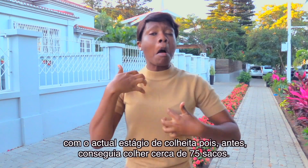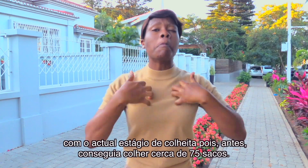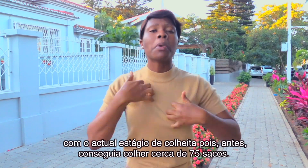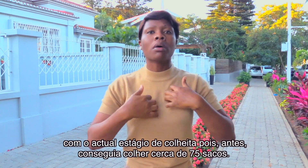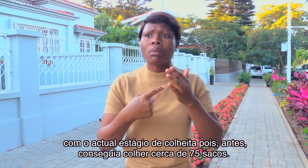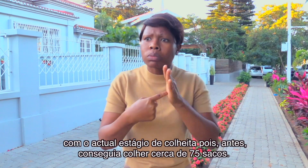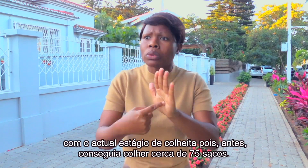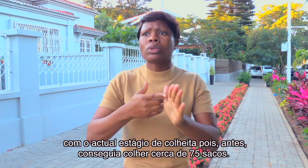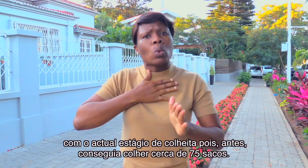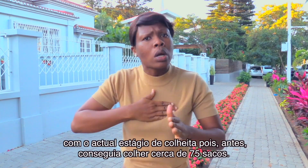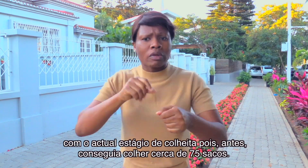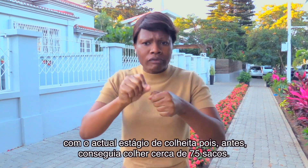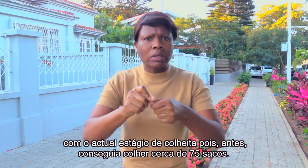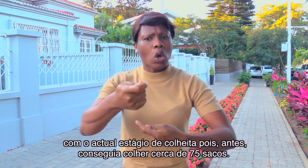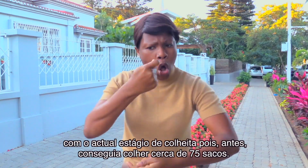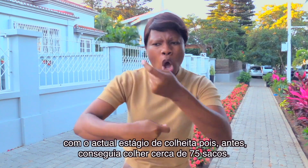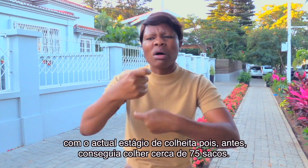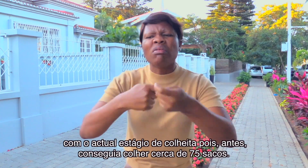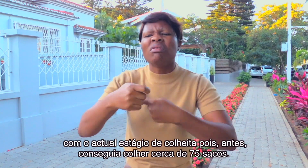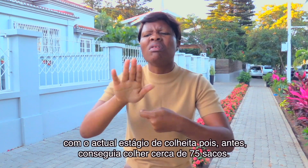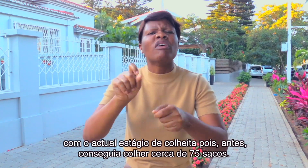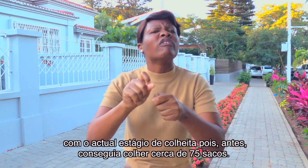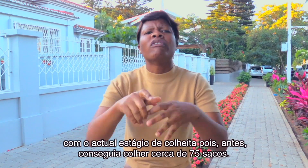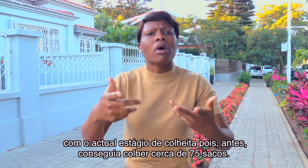conseguia colher cerca de 75 sacos.